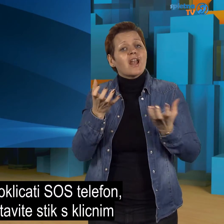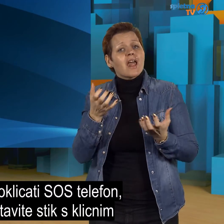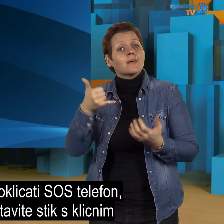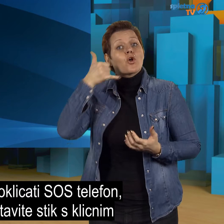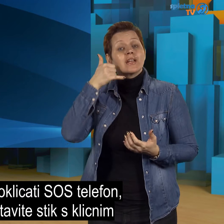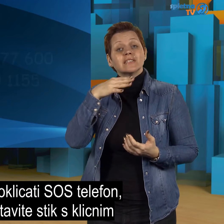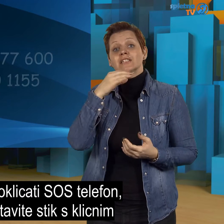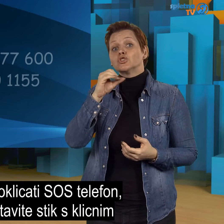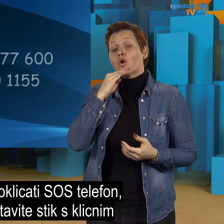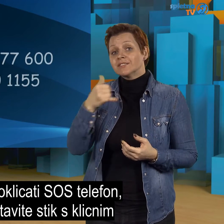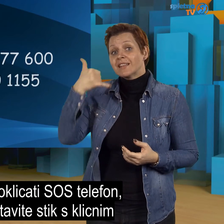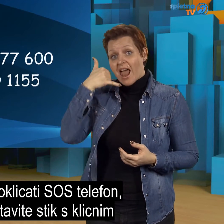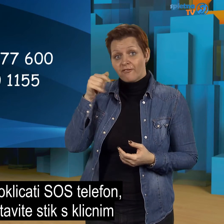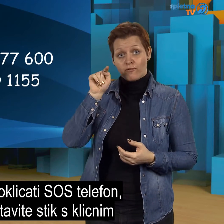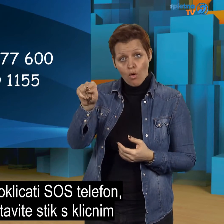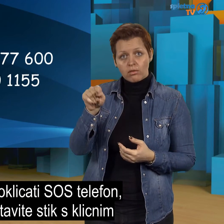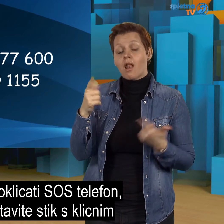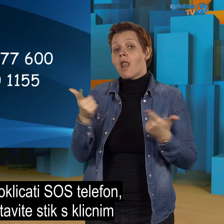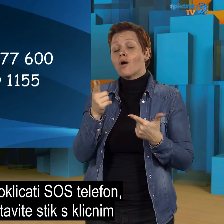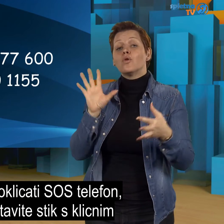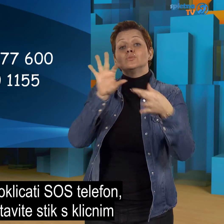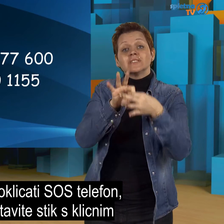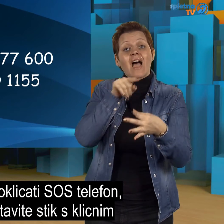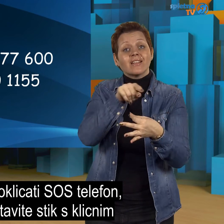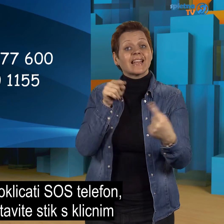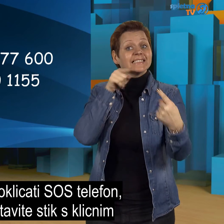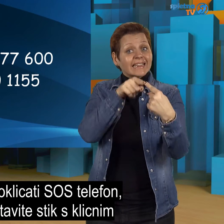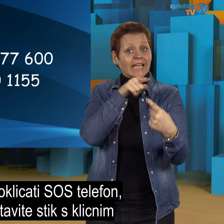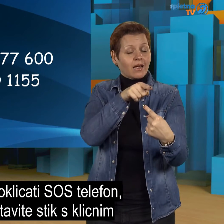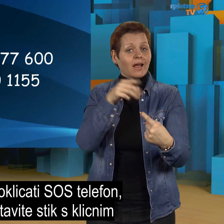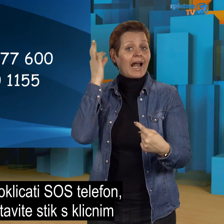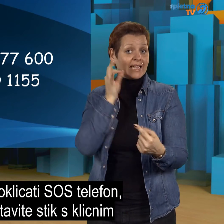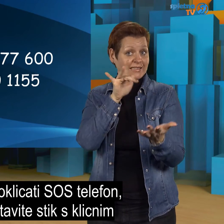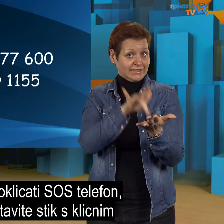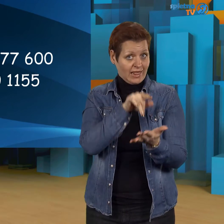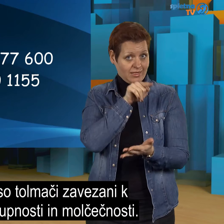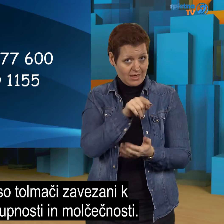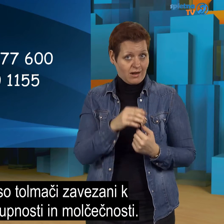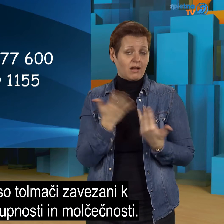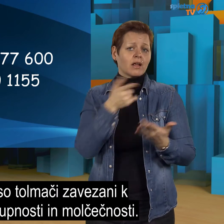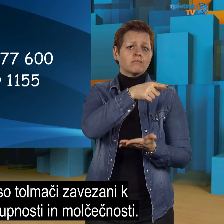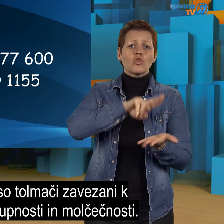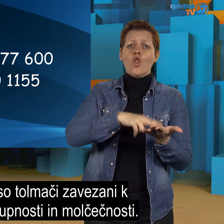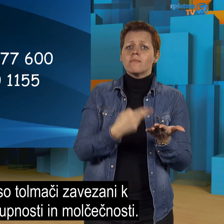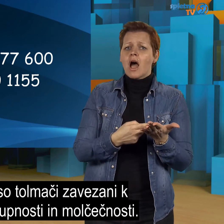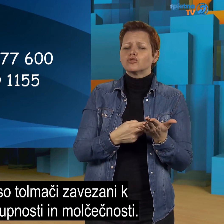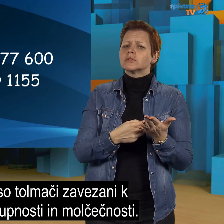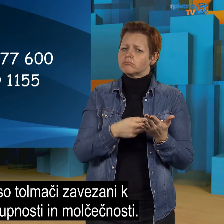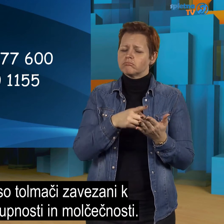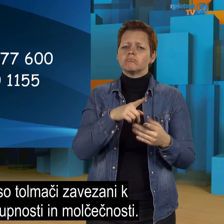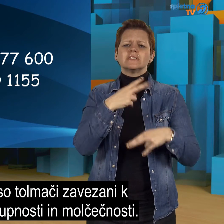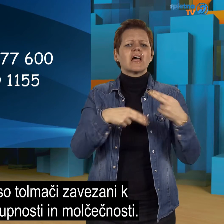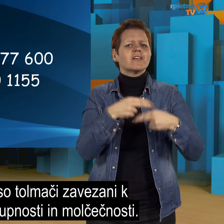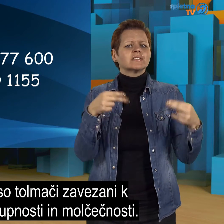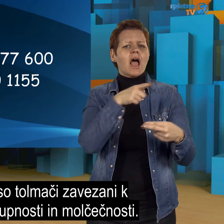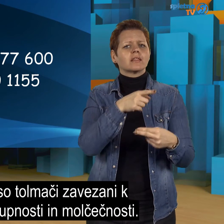želeli poklicati SOS telefon, lahko vzpostavite stik s klicnim centrom, kjer so tolmači zavezani k visoki stopnji